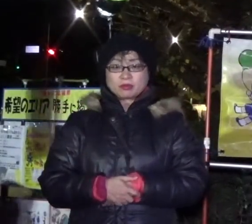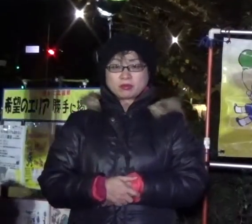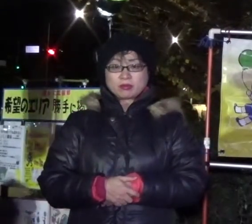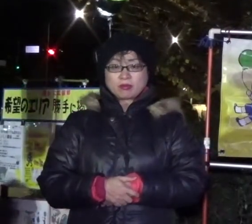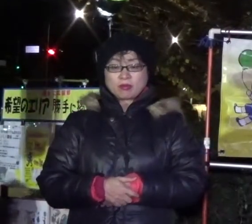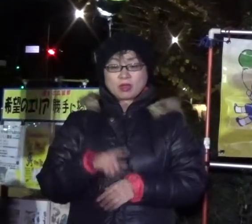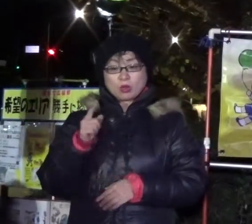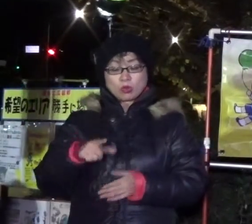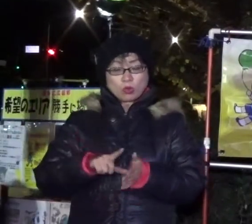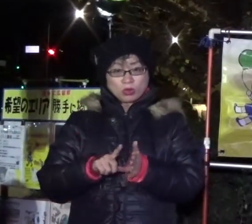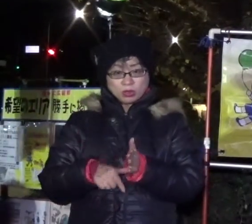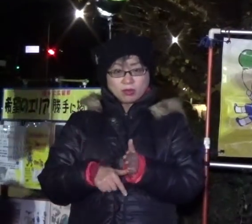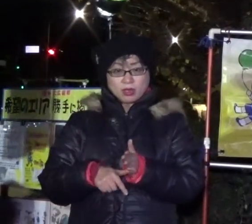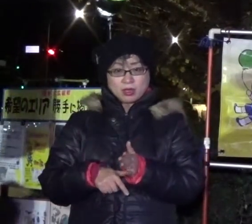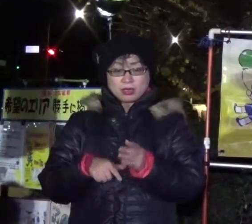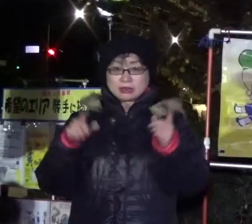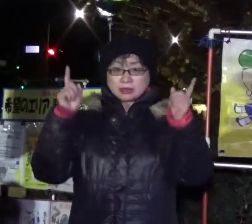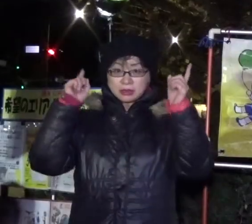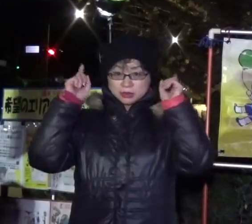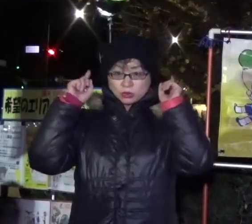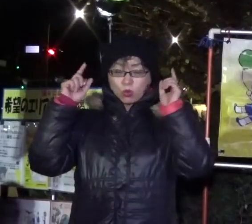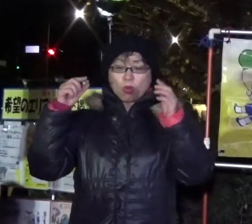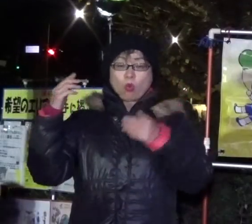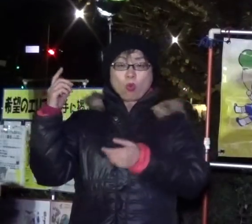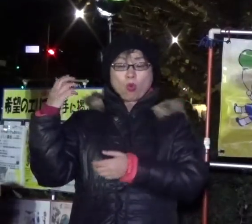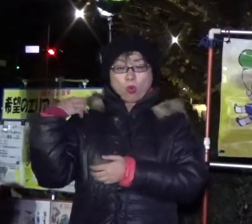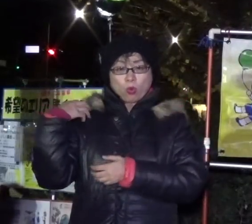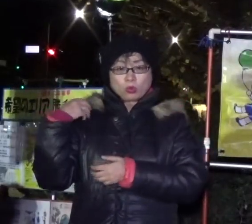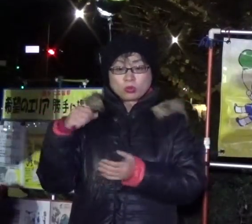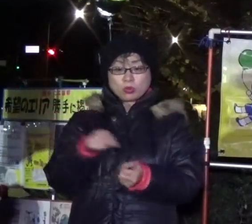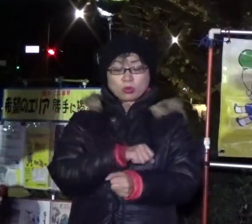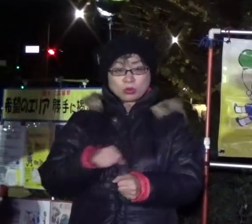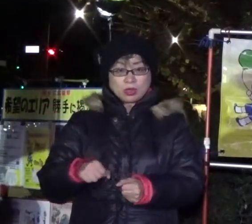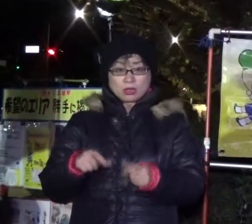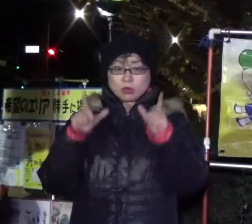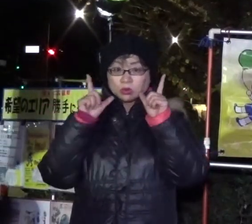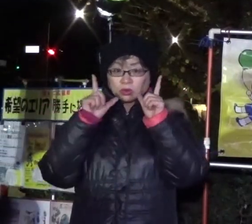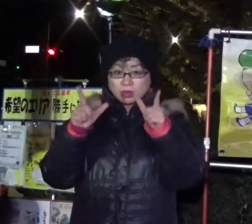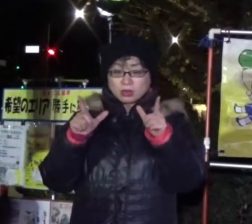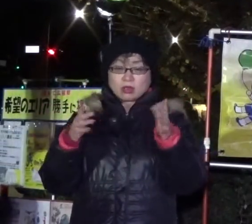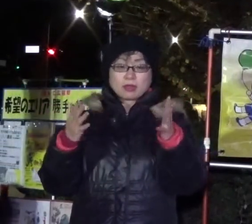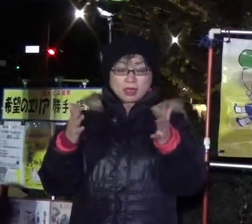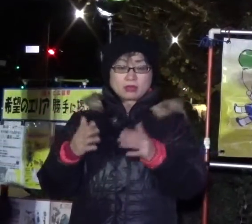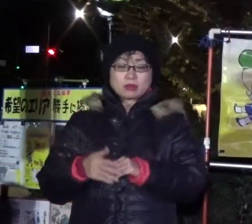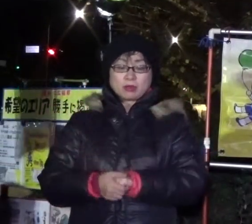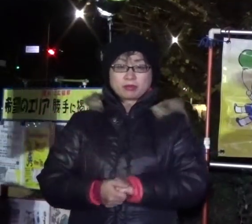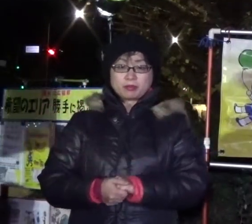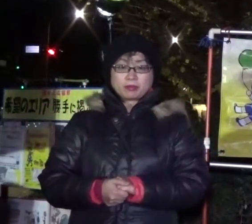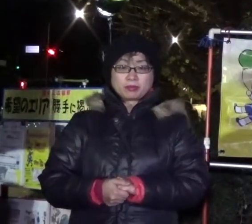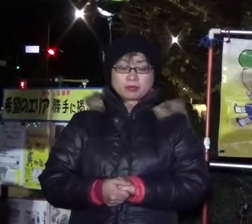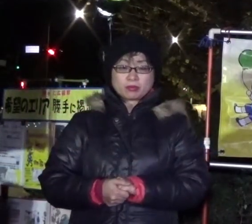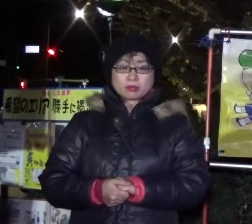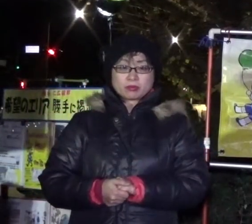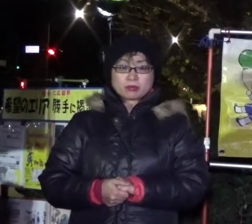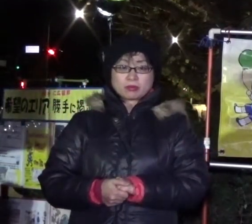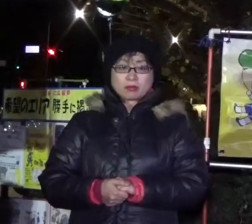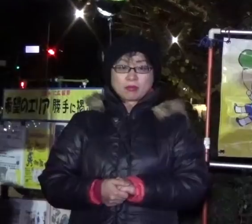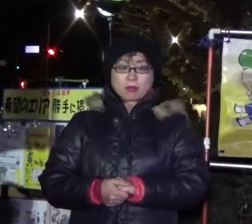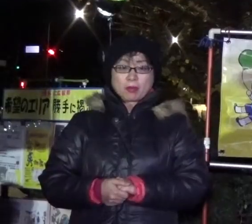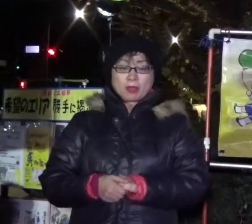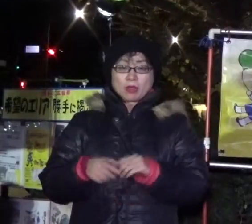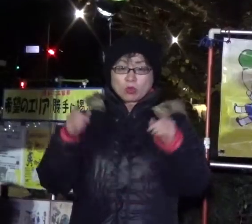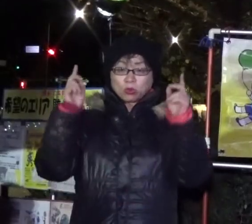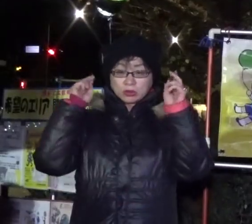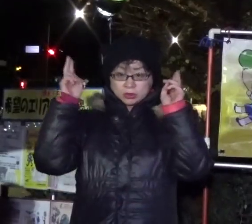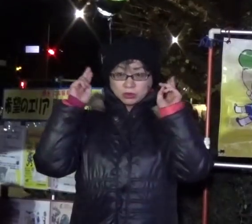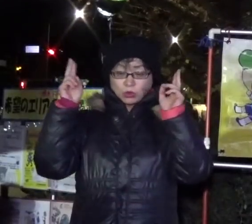当時、企業広告というのは、特定の商品を宣伝するのではなくて、その企業が取り組んでい